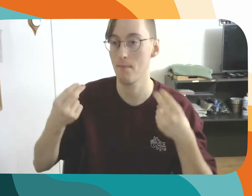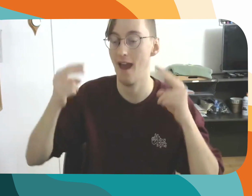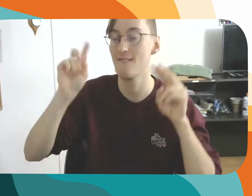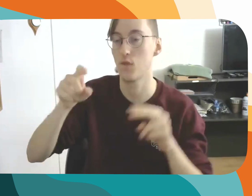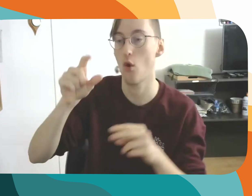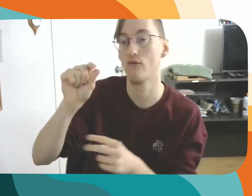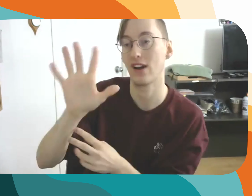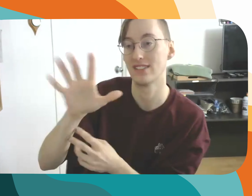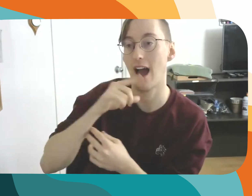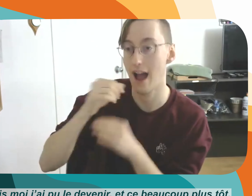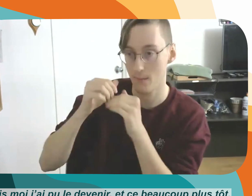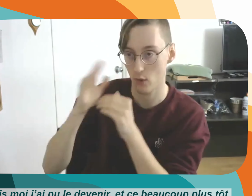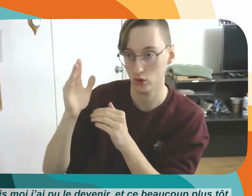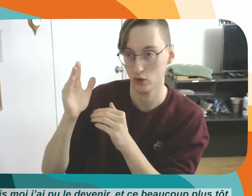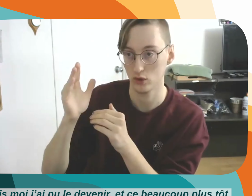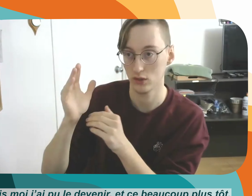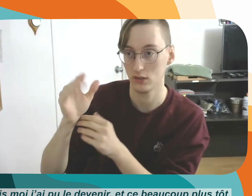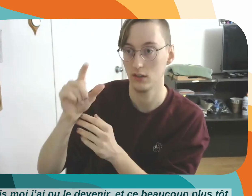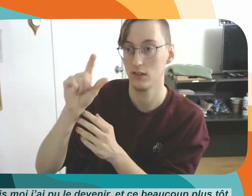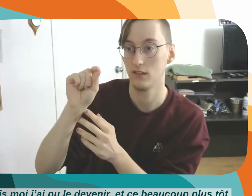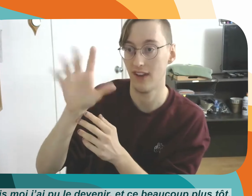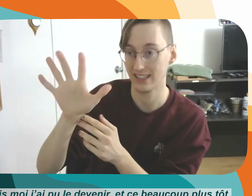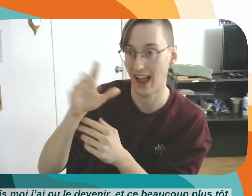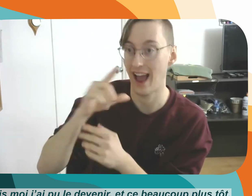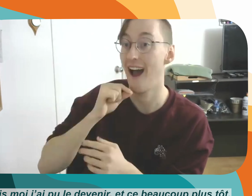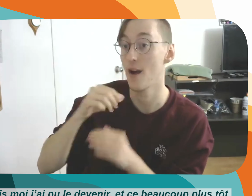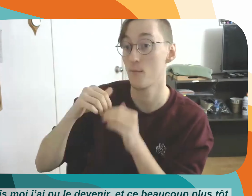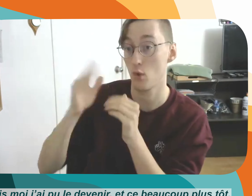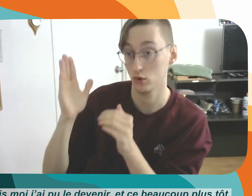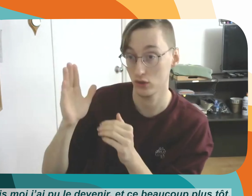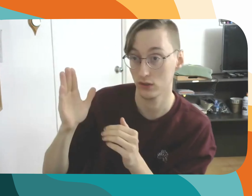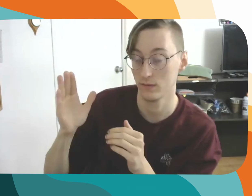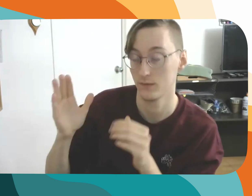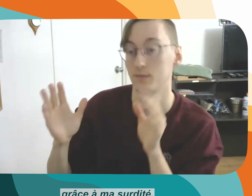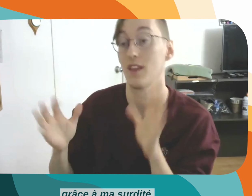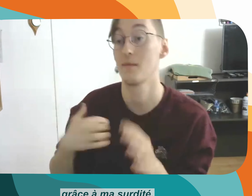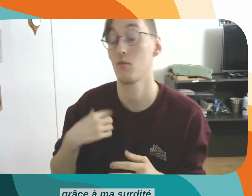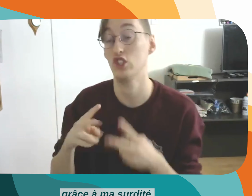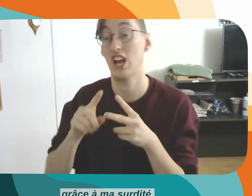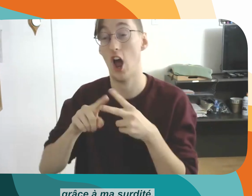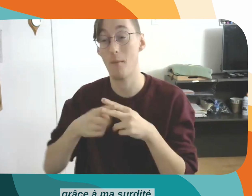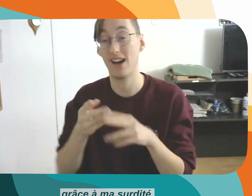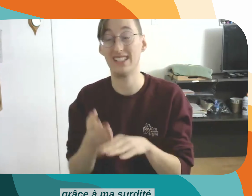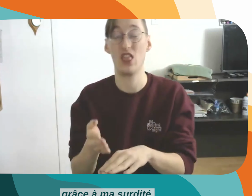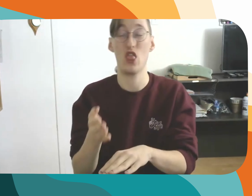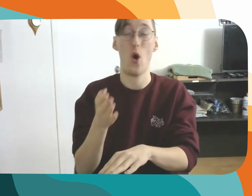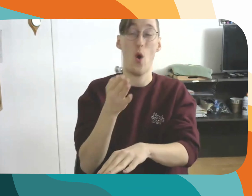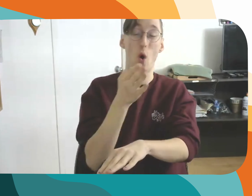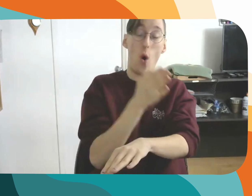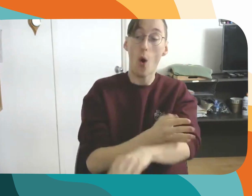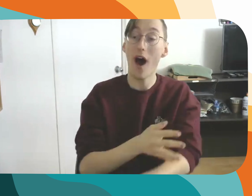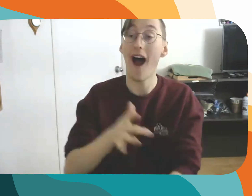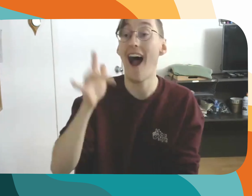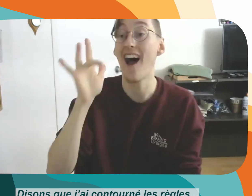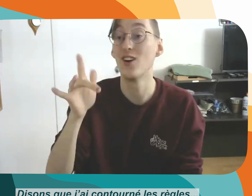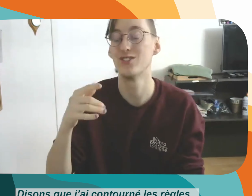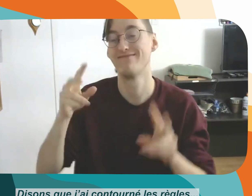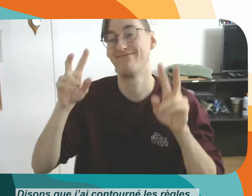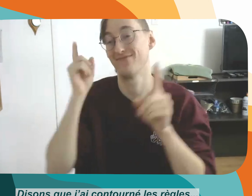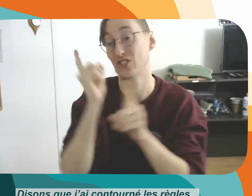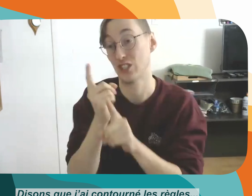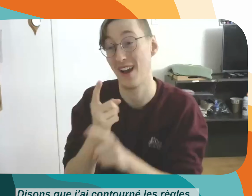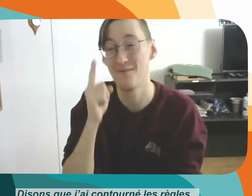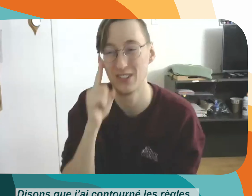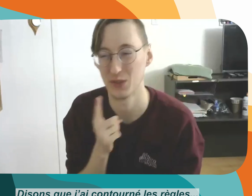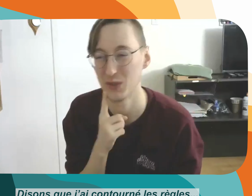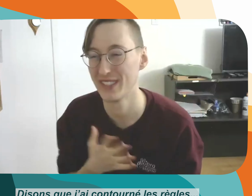plus. Mais moi, j'ai pu le devenir, et ce, beaucoup plus tôt, grâce à ma sourdité. Disons